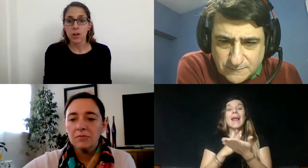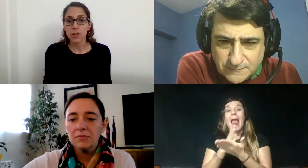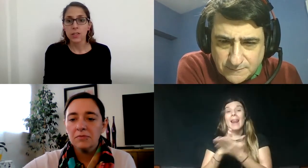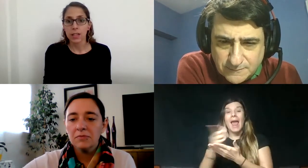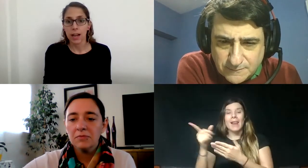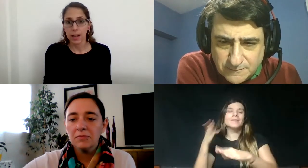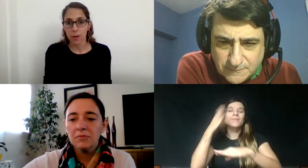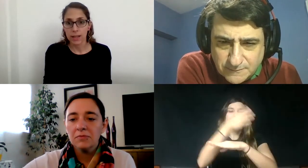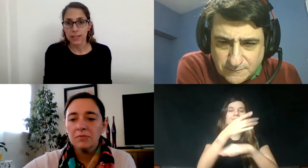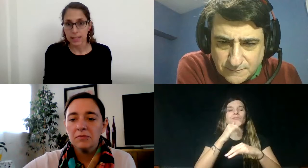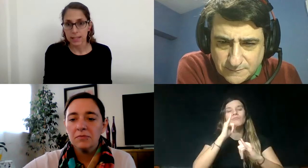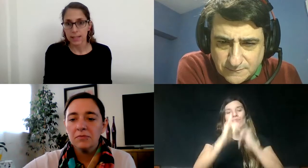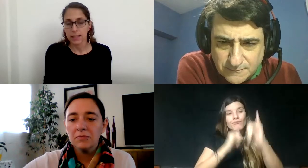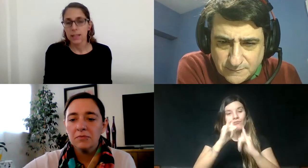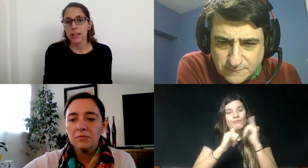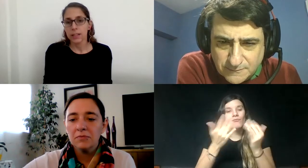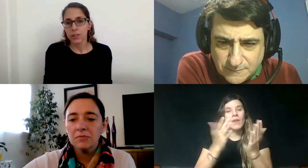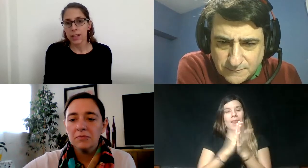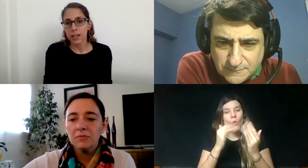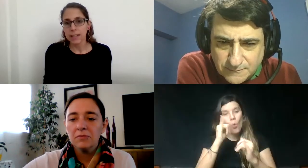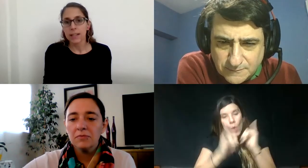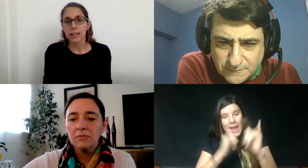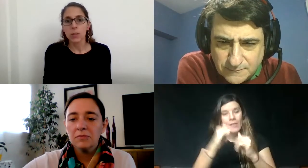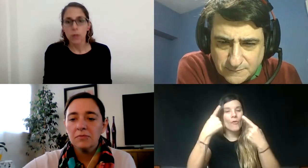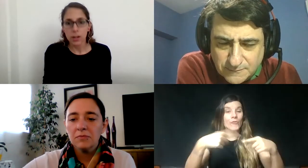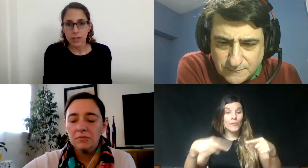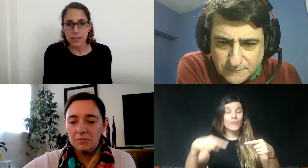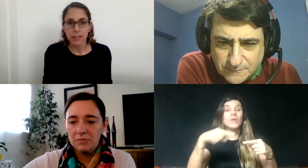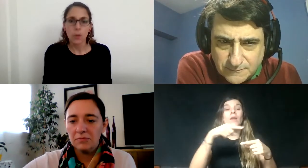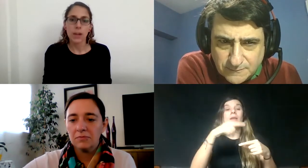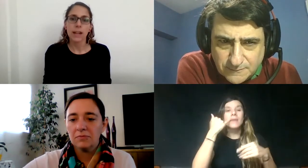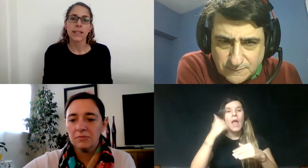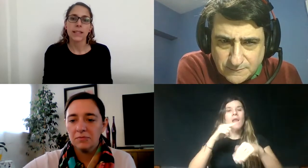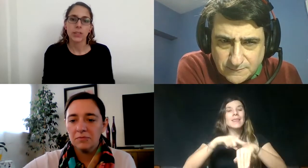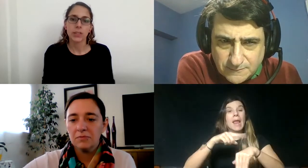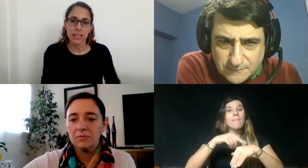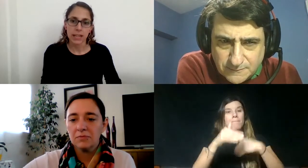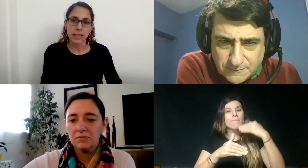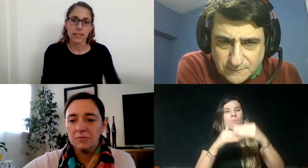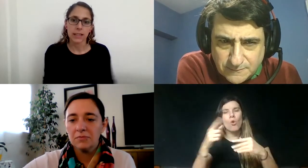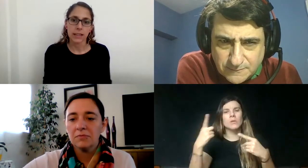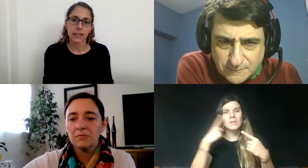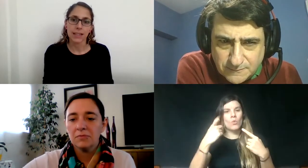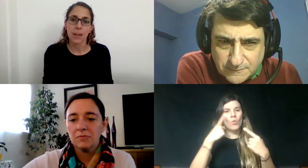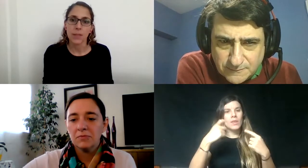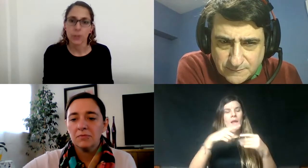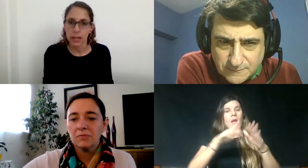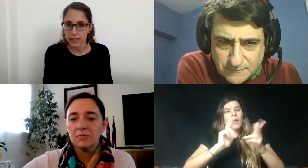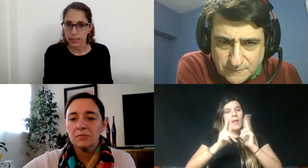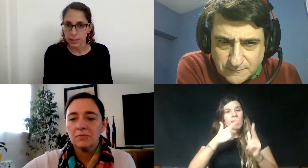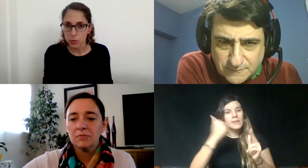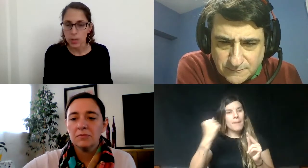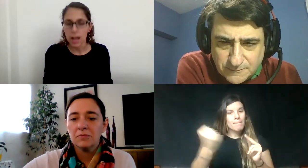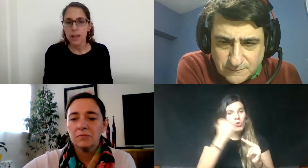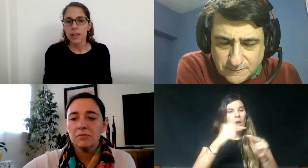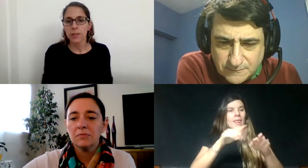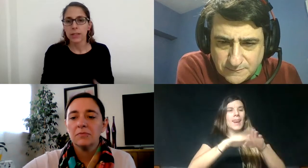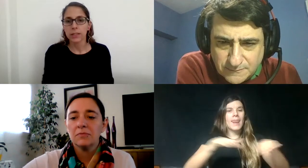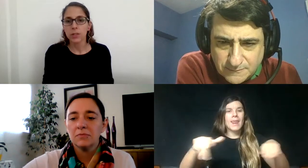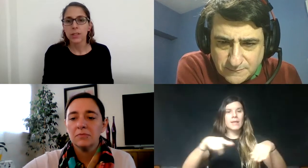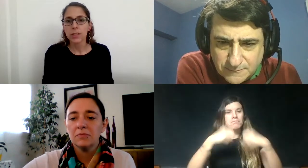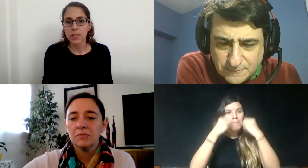que desconocen la lengua de señas. Entonces Canales articula con las escuelas realizando talleres de acercamiento a la literatura,